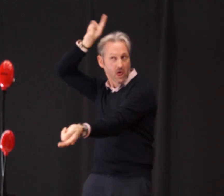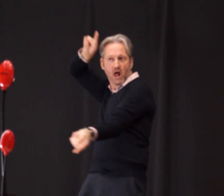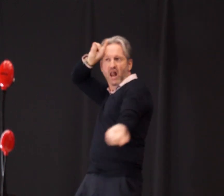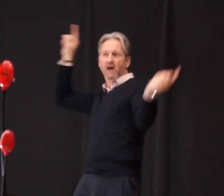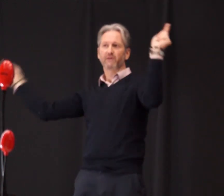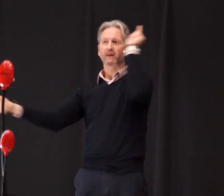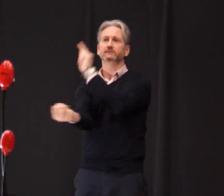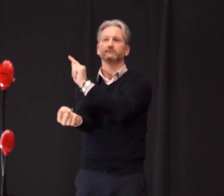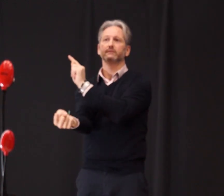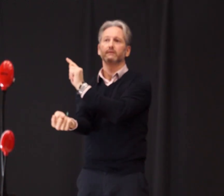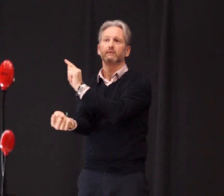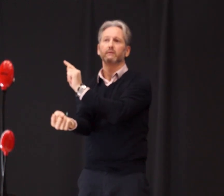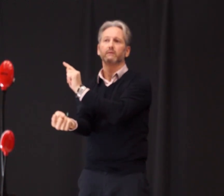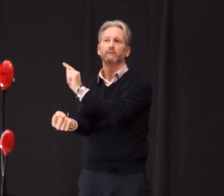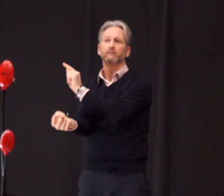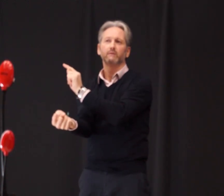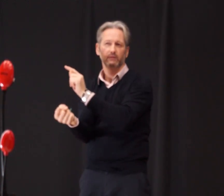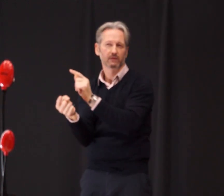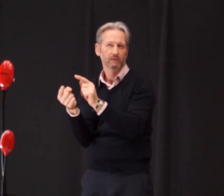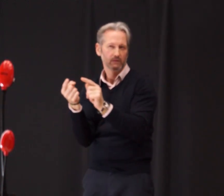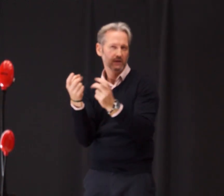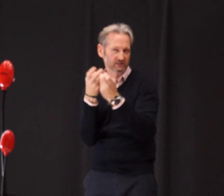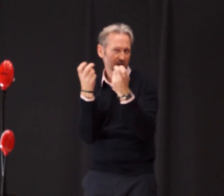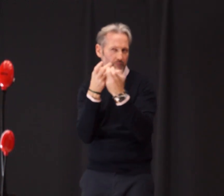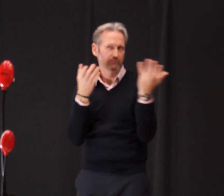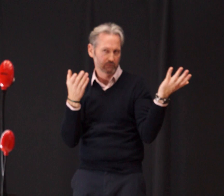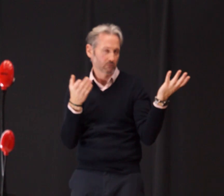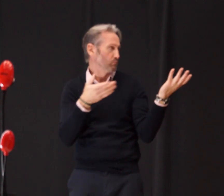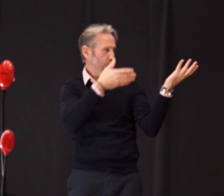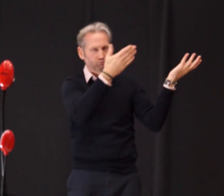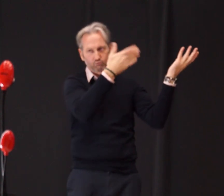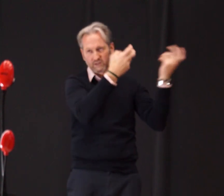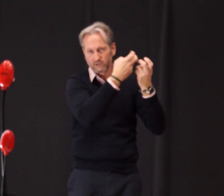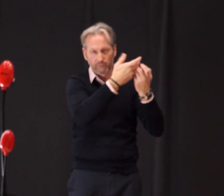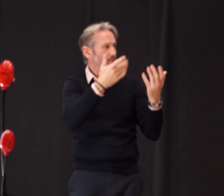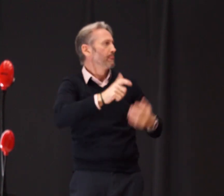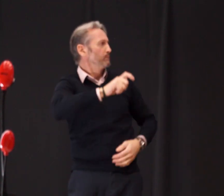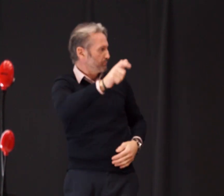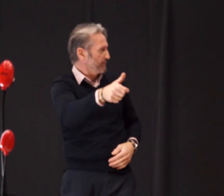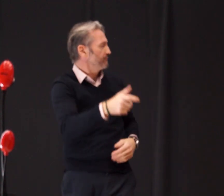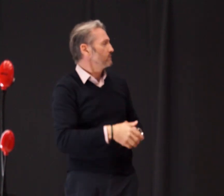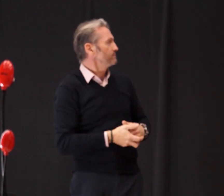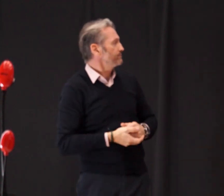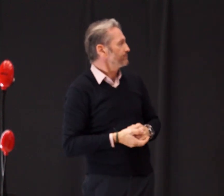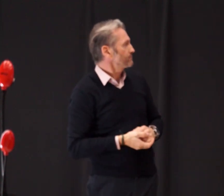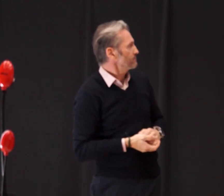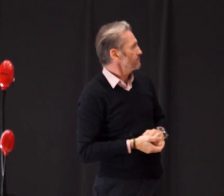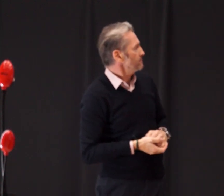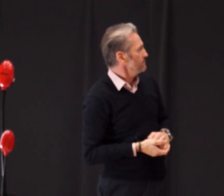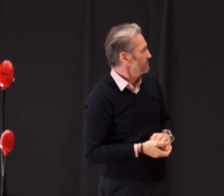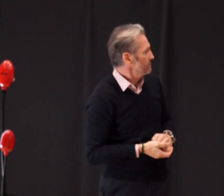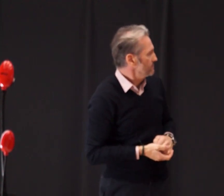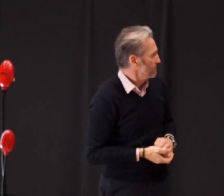demandant de recréer le signe à partir de ces paramètres. Vous voyez que c'est un exercice qui est très très différent de ce qu'on fait d'habitude avec les deux.